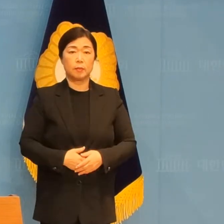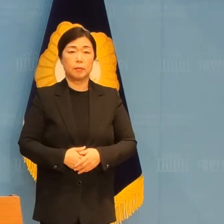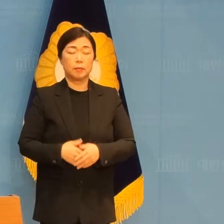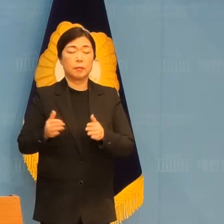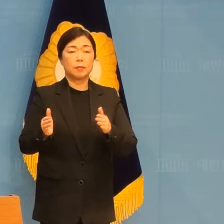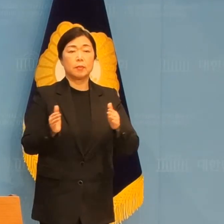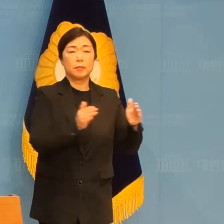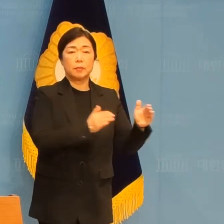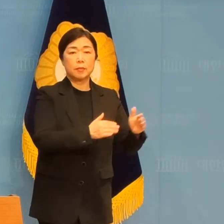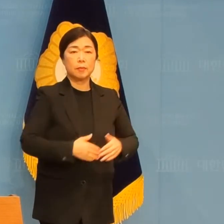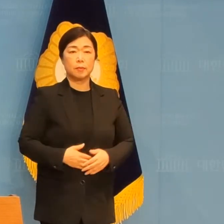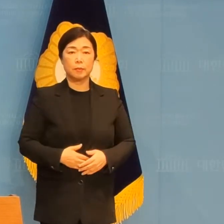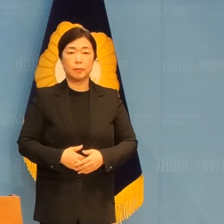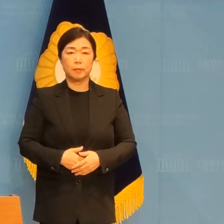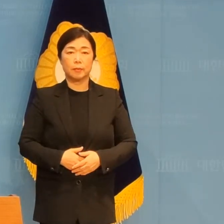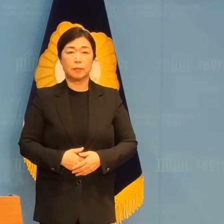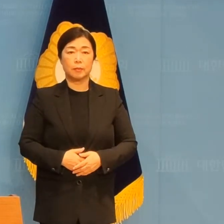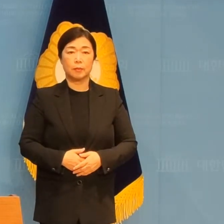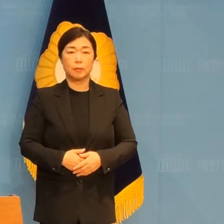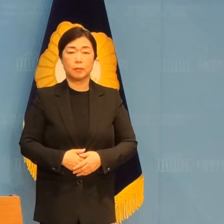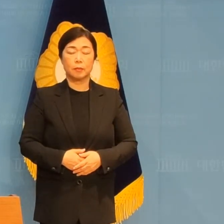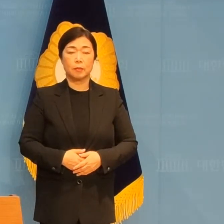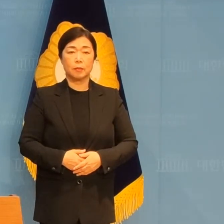다음 논평 이어가겠습니다.